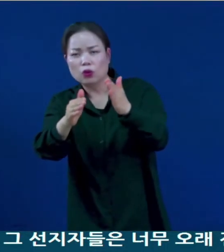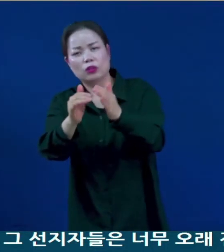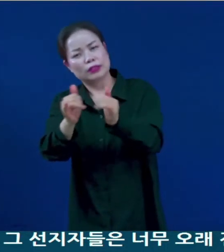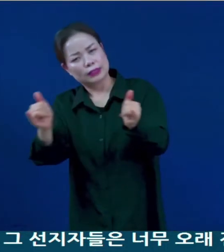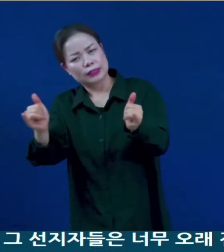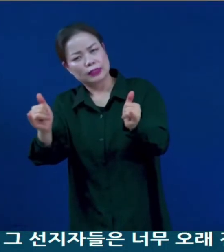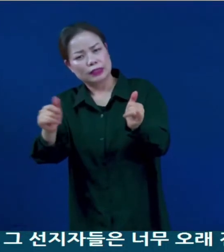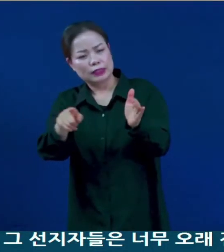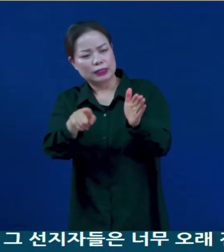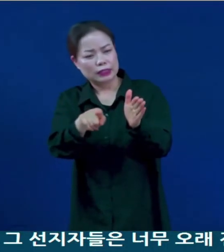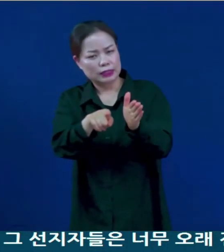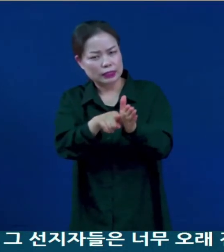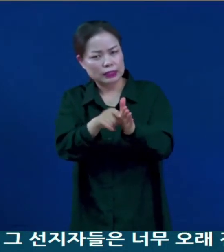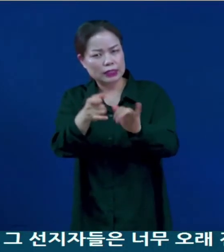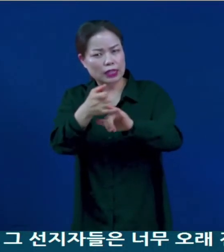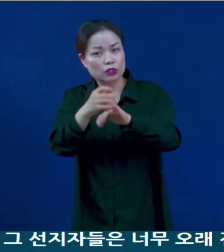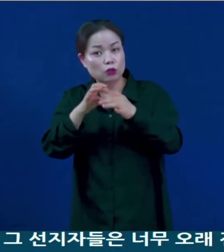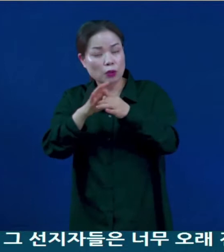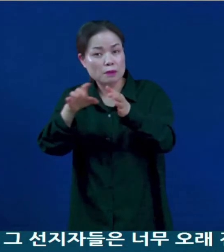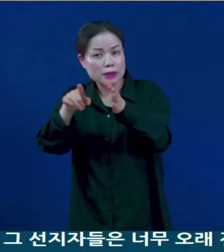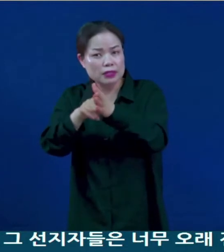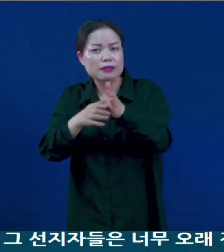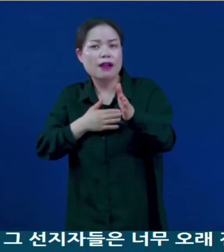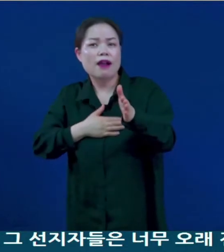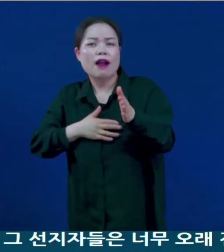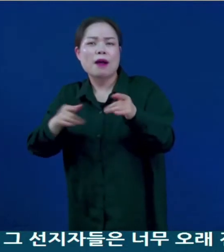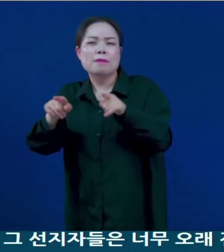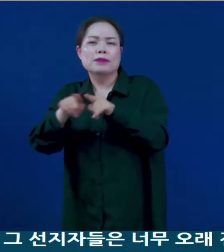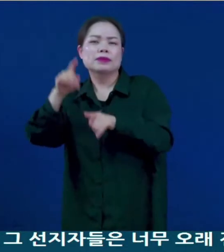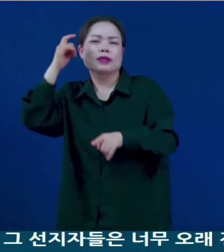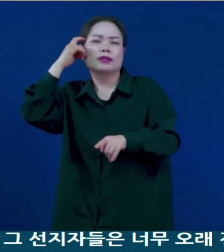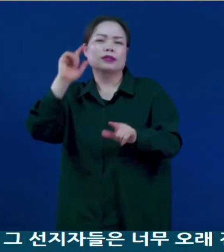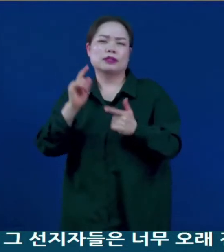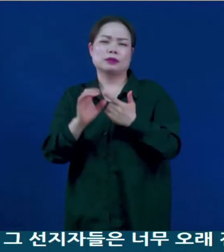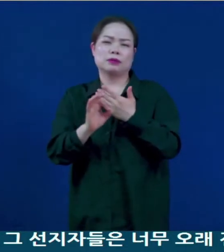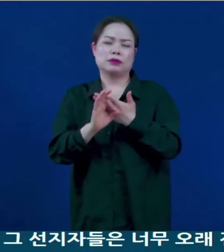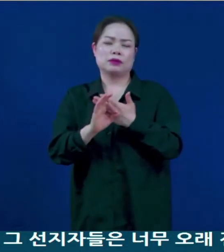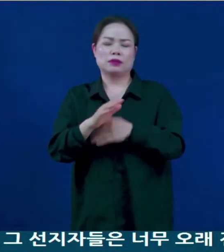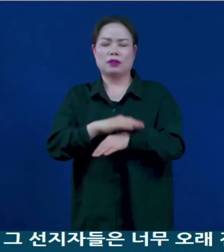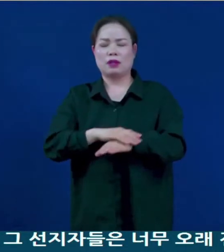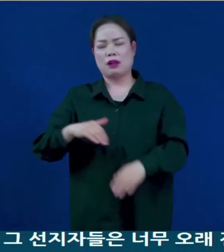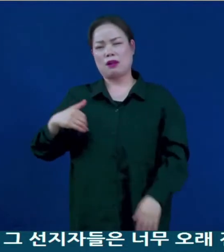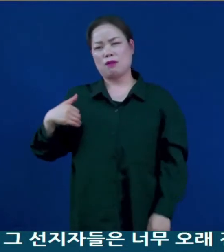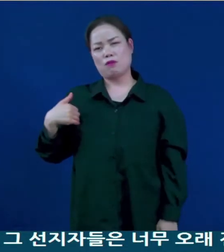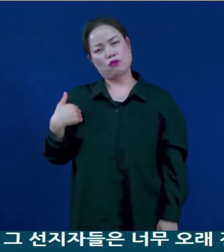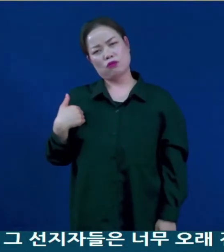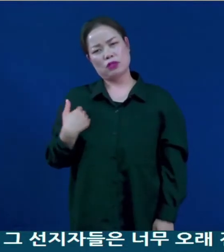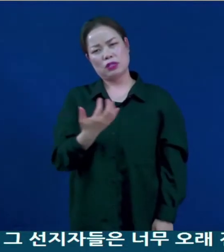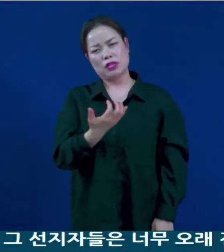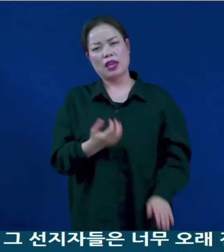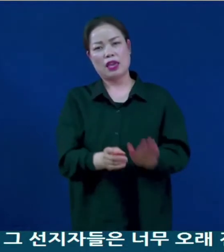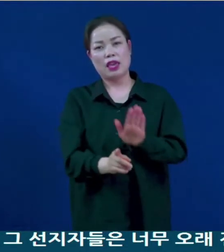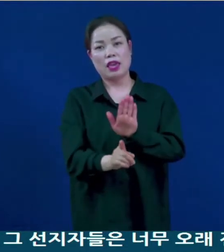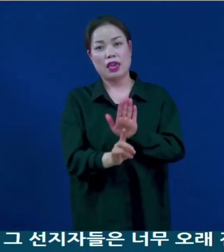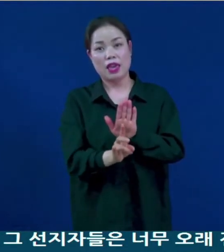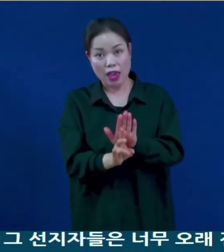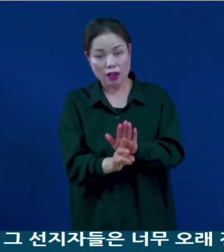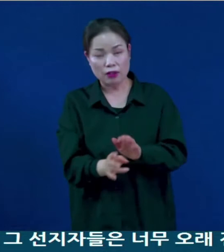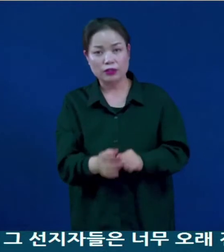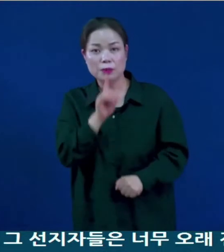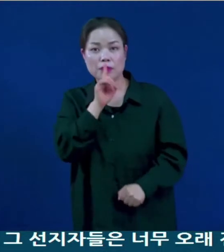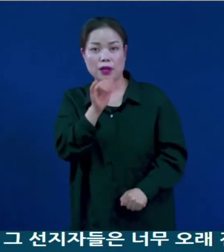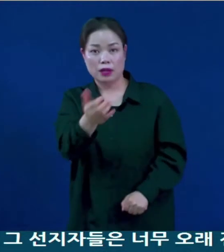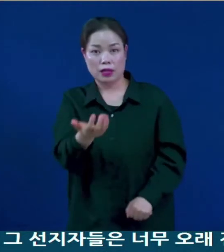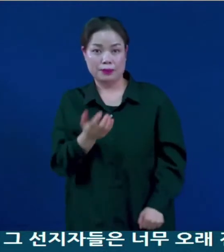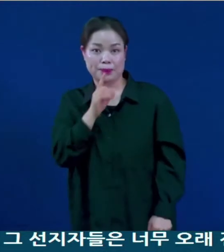통해 알고 믿는 것을 함께 생각하지 않으면 잘 알 수 없는 예언들이다, 그렇게